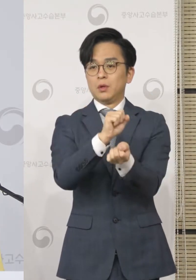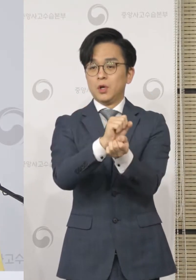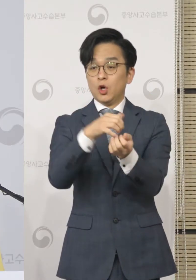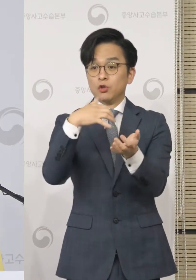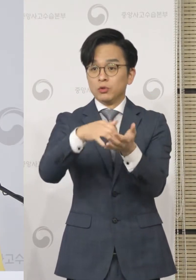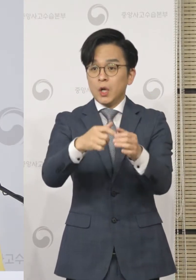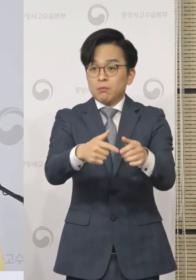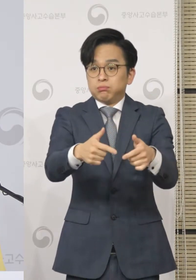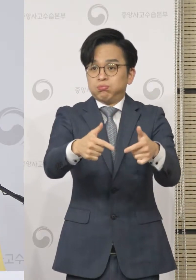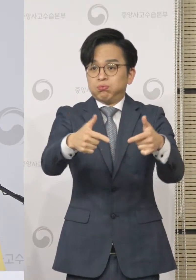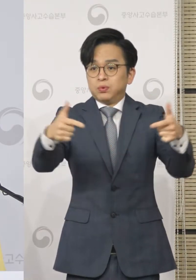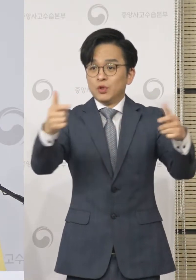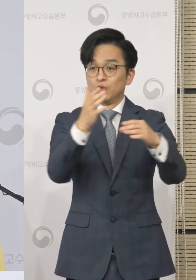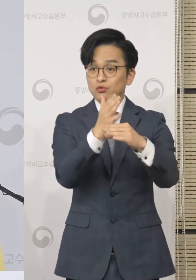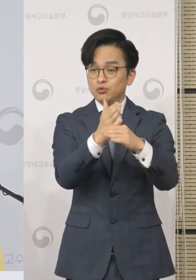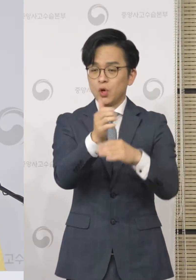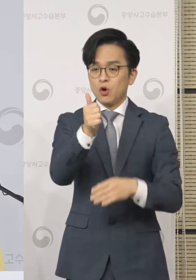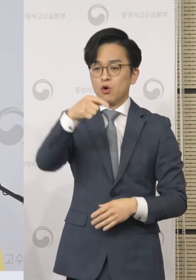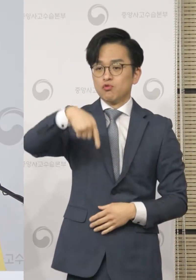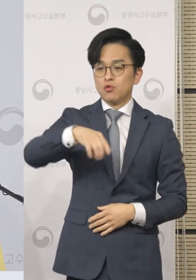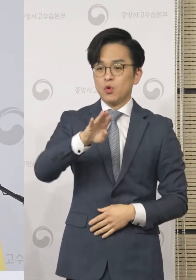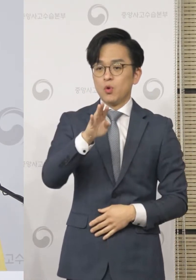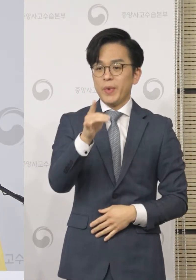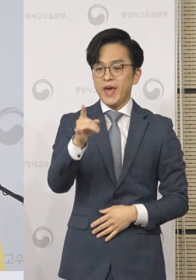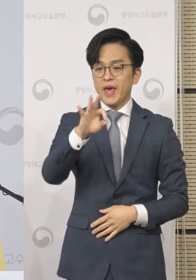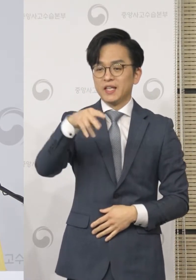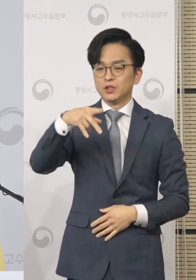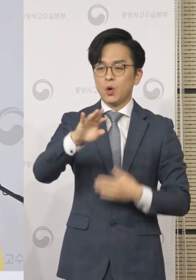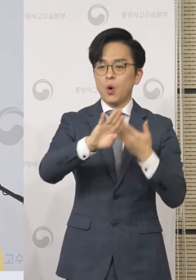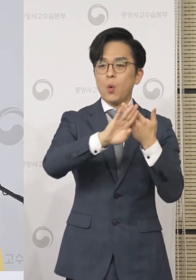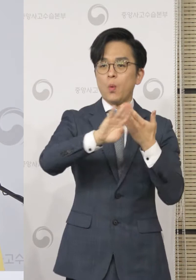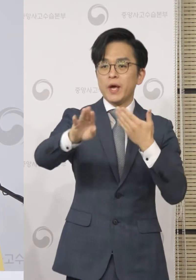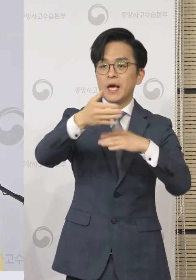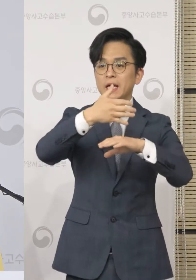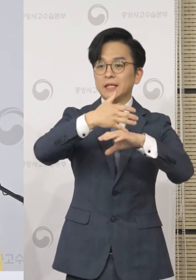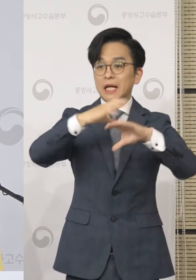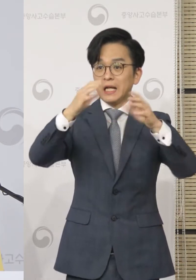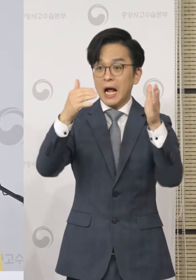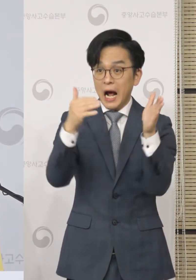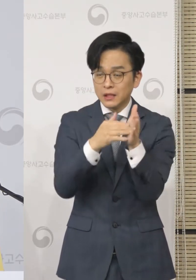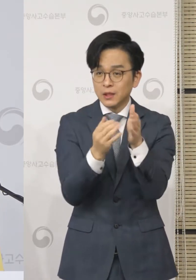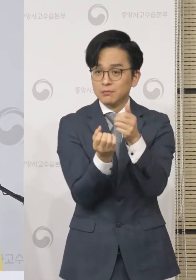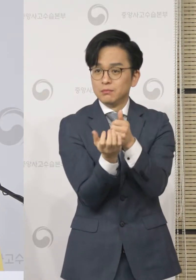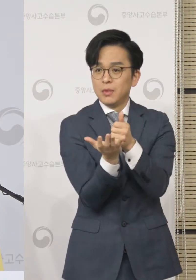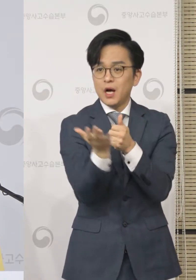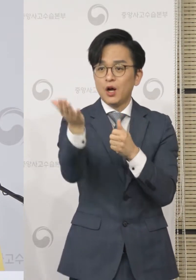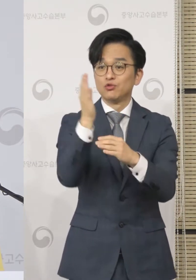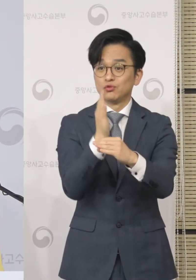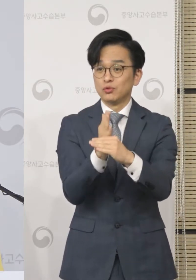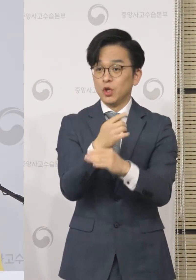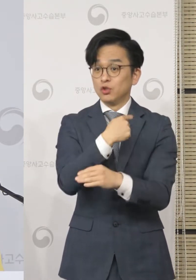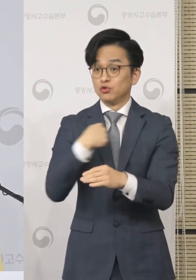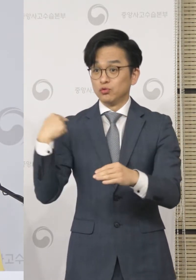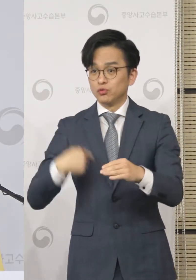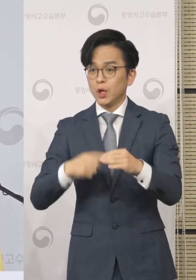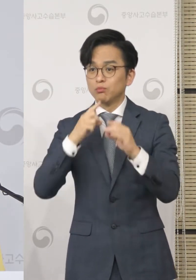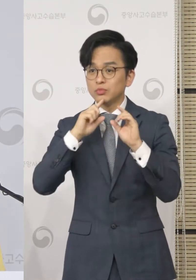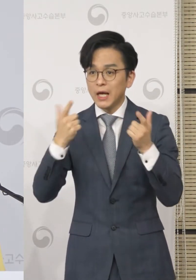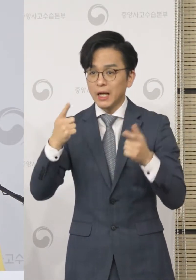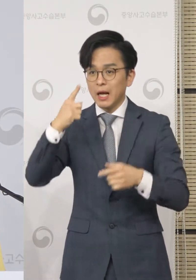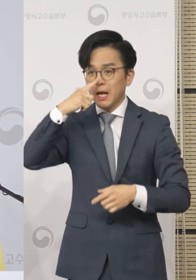증가 추세이고 후베이성 밖의 다른 지역으로 확산되는 양상을 보이고 있으며 중국을